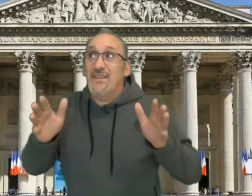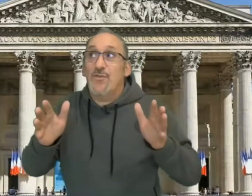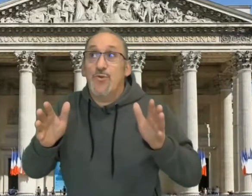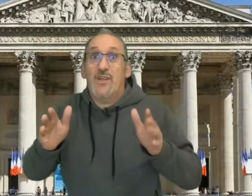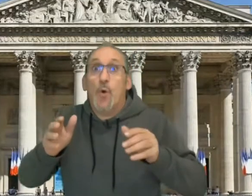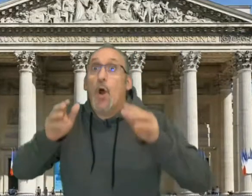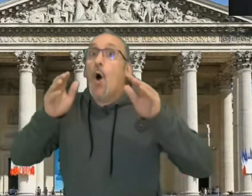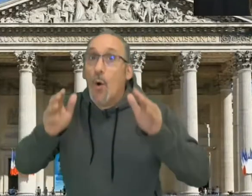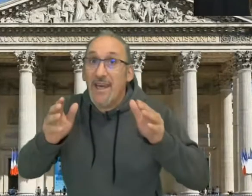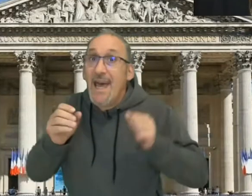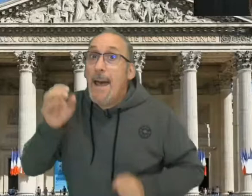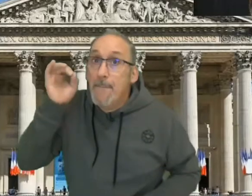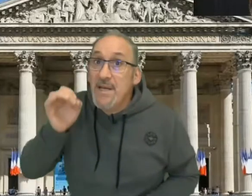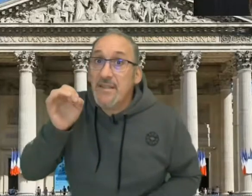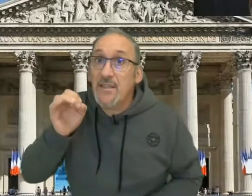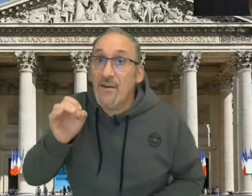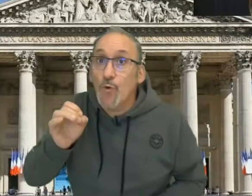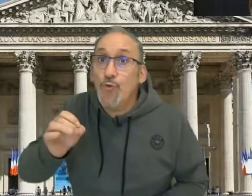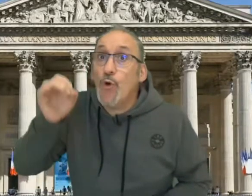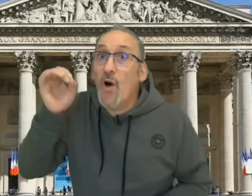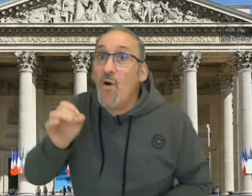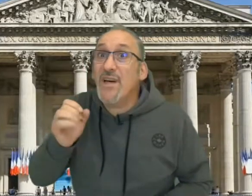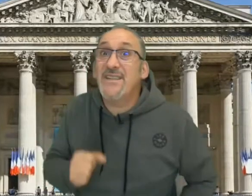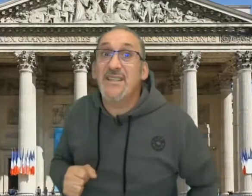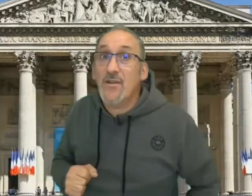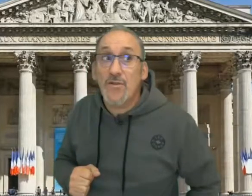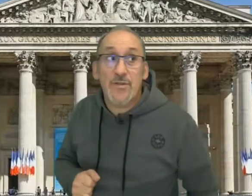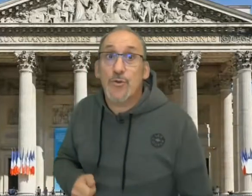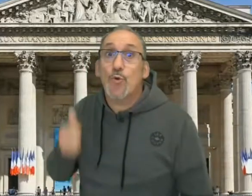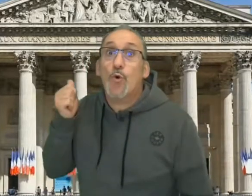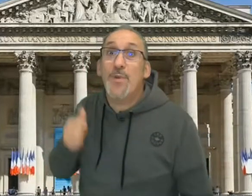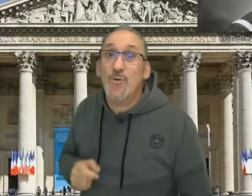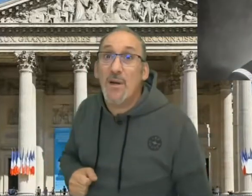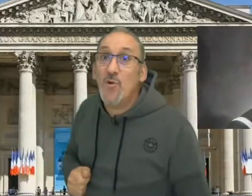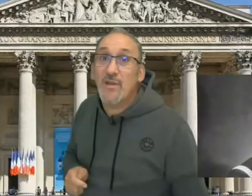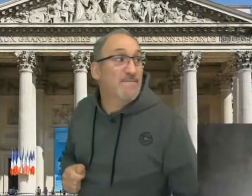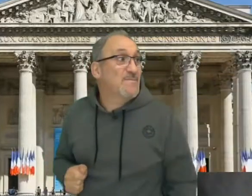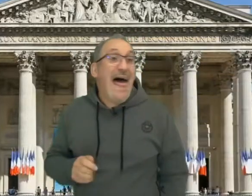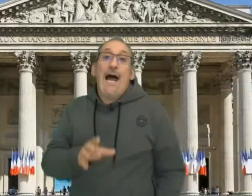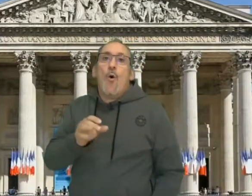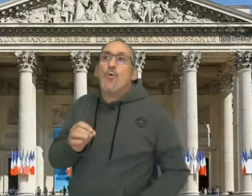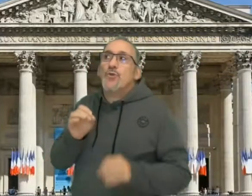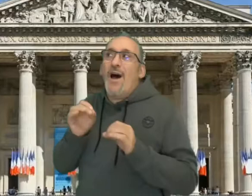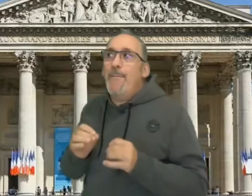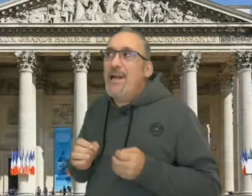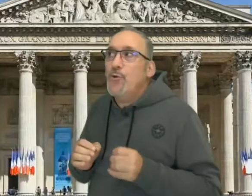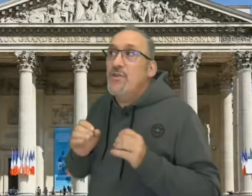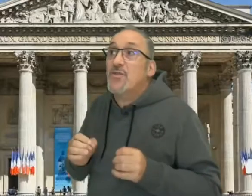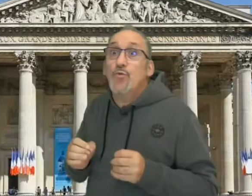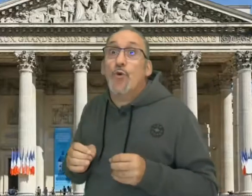artiste musicale, ok, mais c'était avant tout une grande résistance sous l'occupation allemande. Alors, on se rappelle du discours